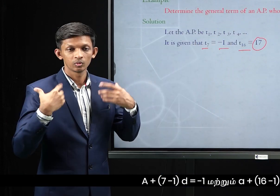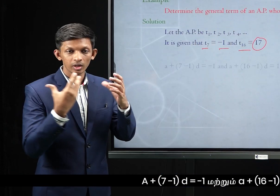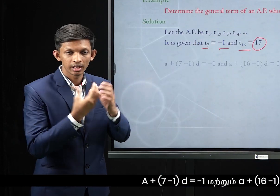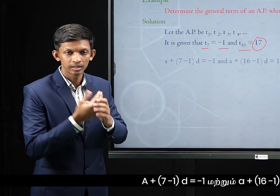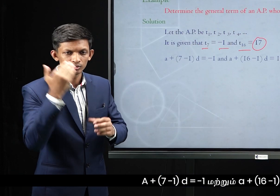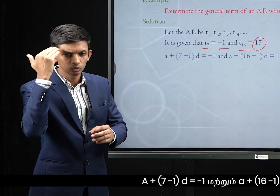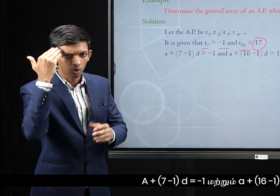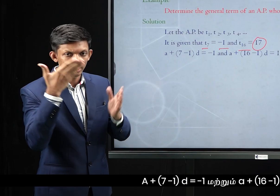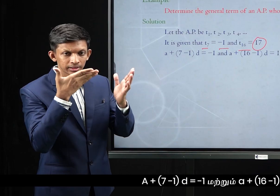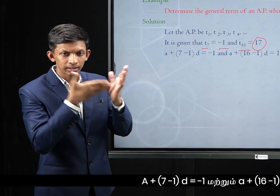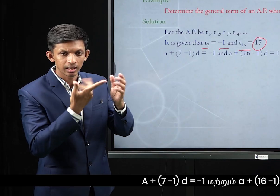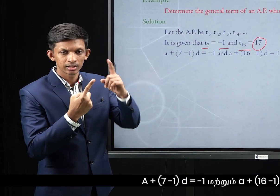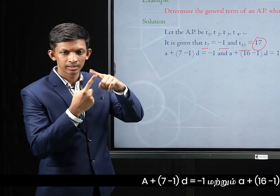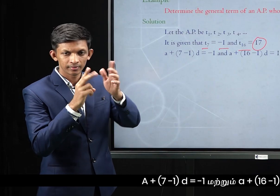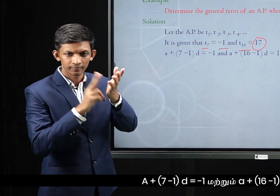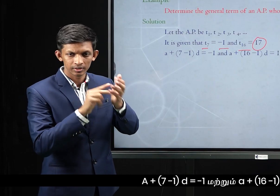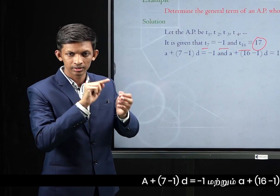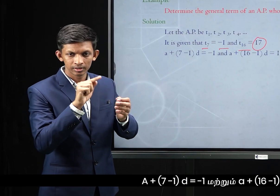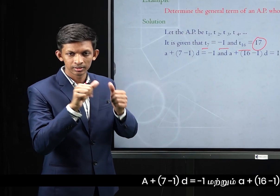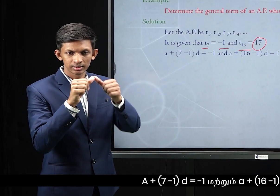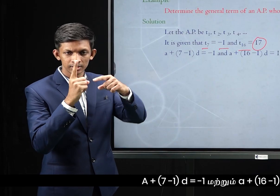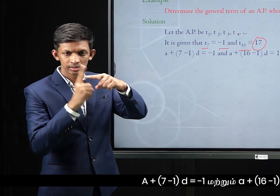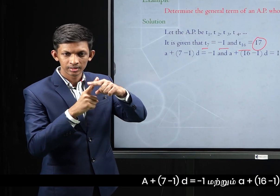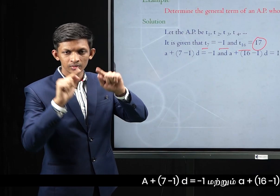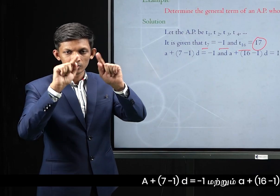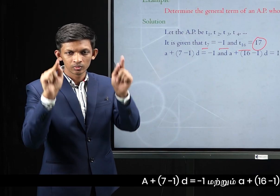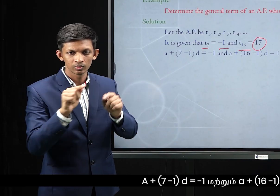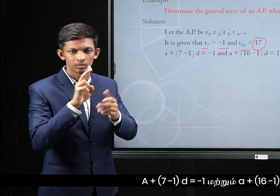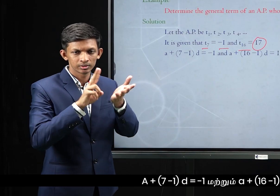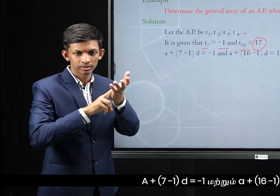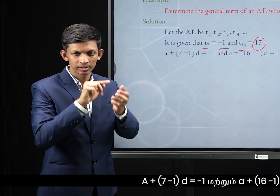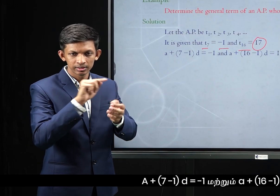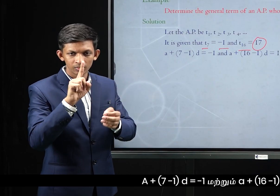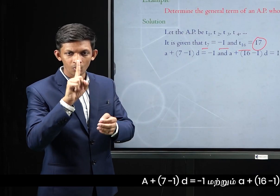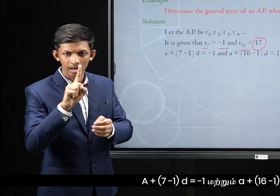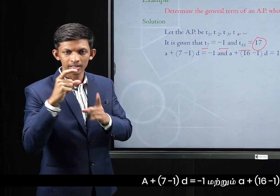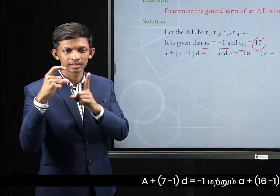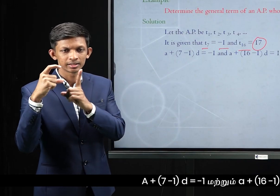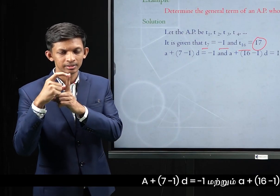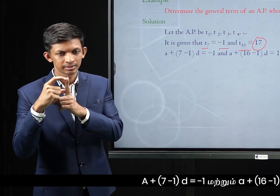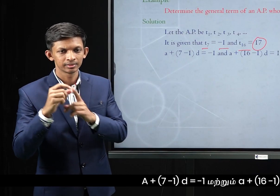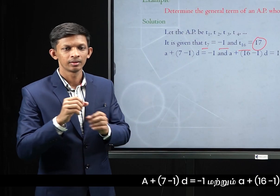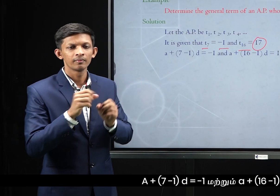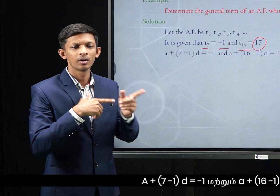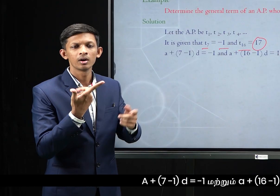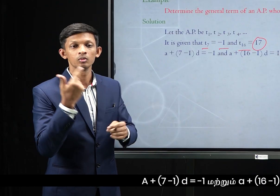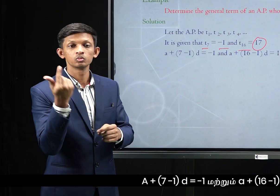ஏ கூட்டல் அடைப்புக்குறிக்குள் ஏ கழித்தல் 1 டி ஈடு கழித்தல் 1 மற்றும்